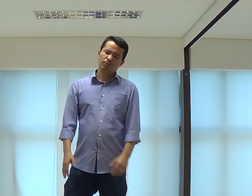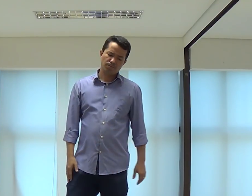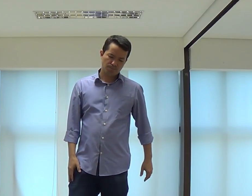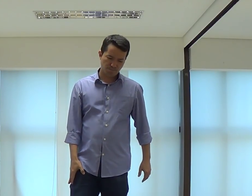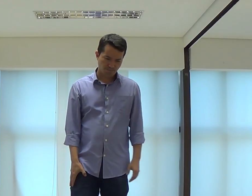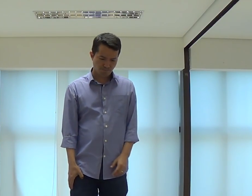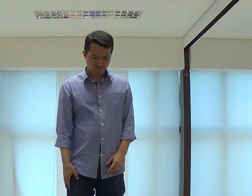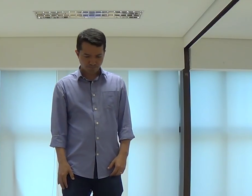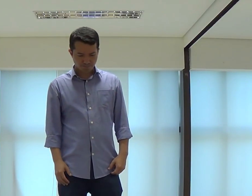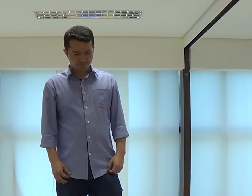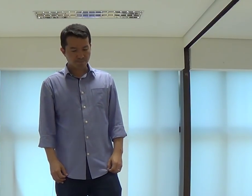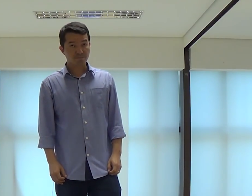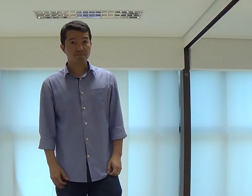orar.